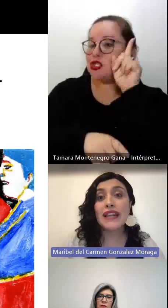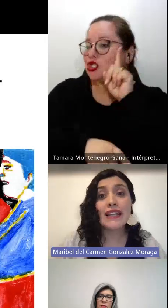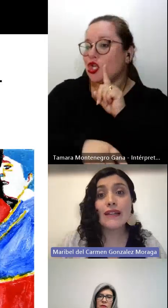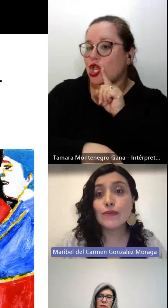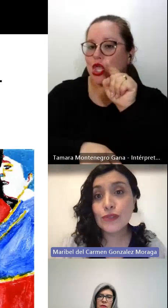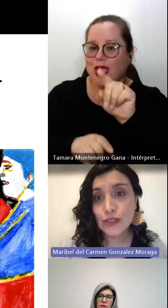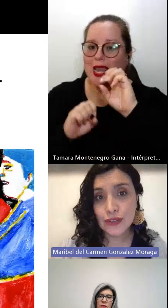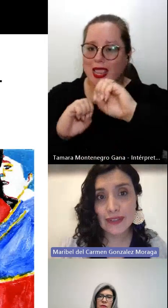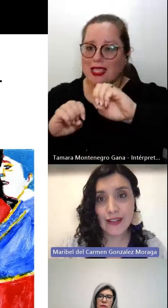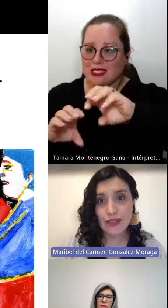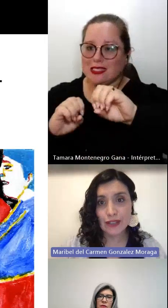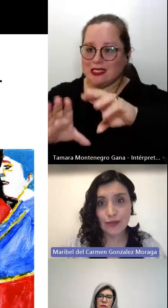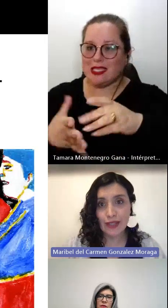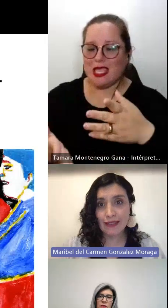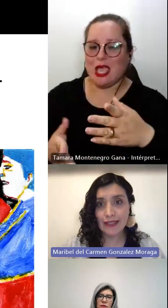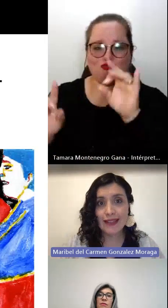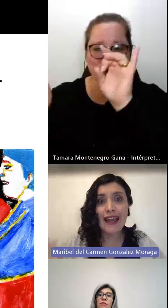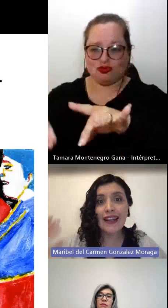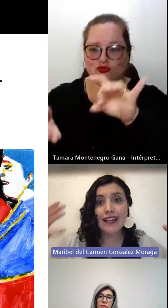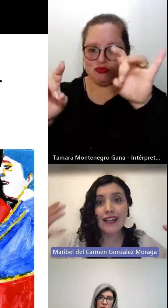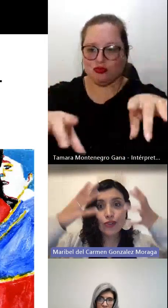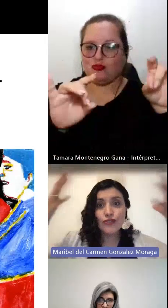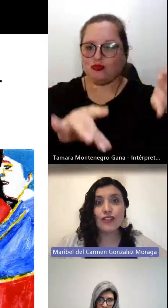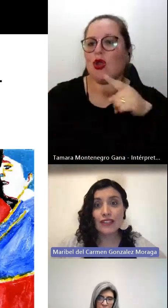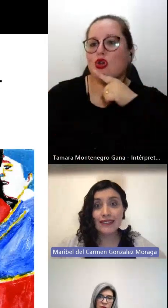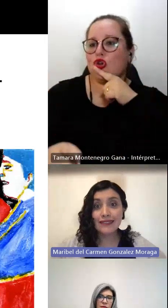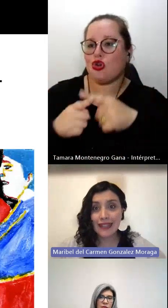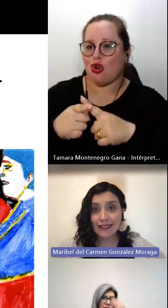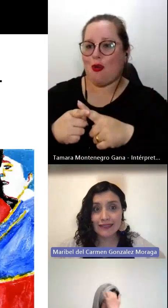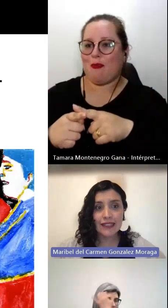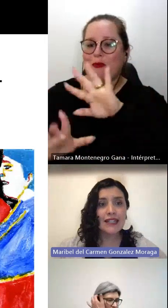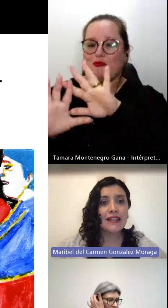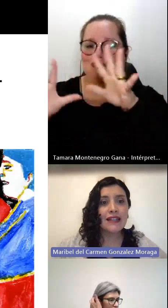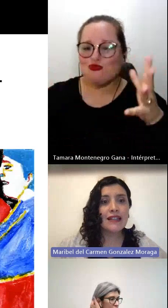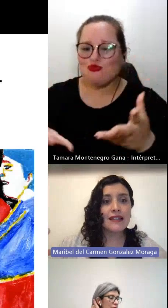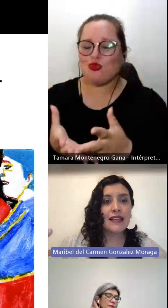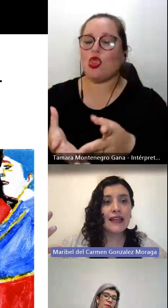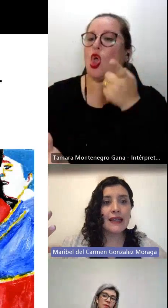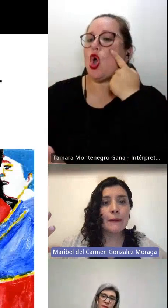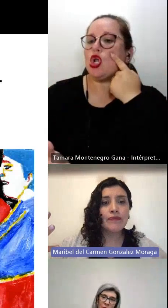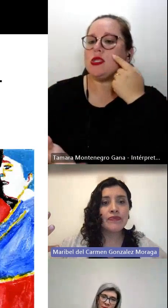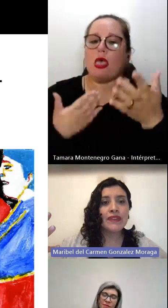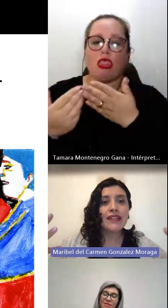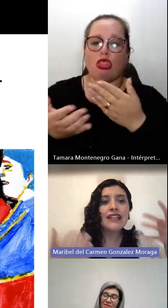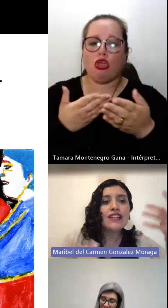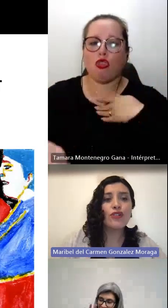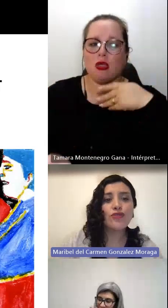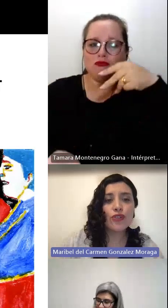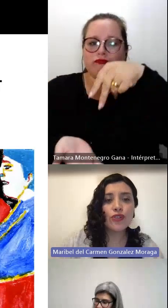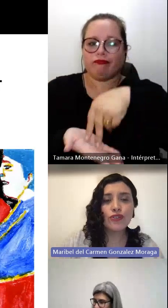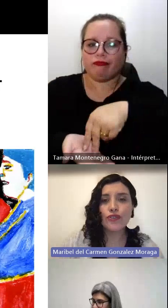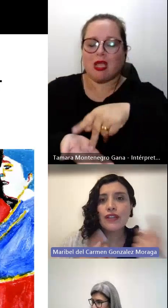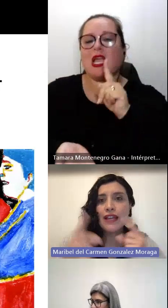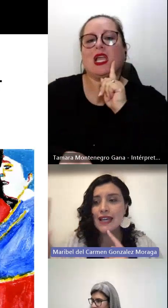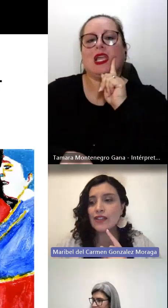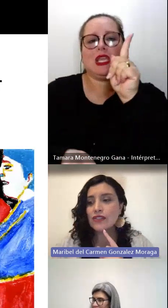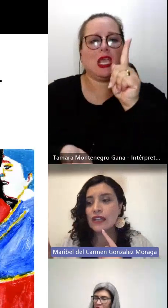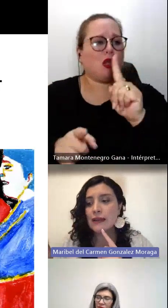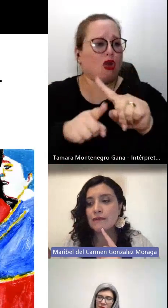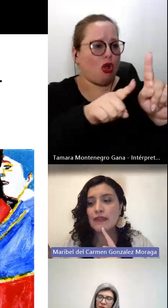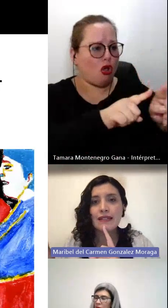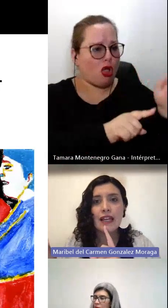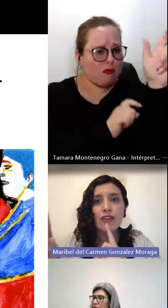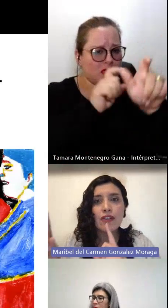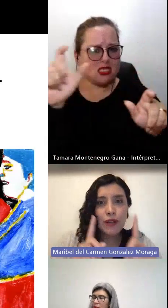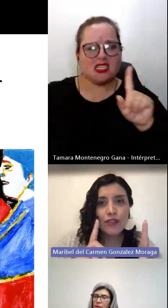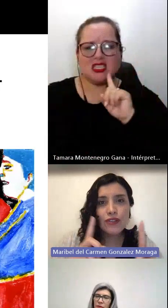a nombrar el mundo a los estudiantes, a reconocer dónde están, ¿sí? ¿Quiénes son los otros? Esto